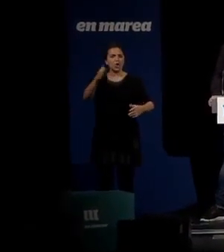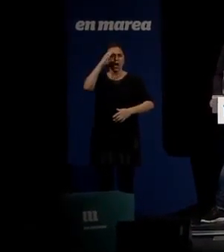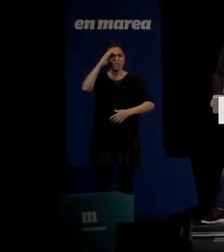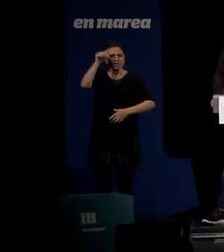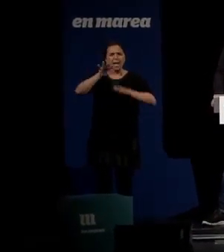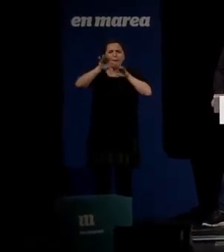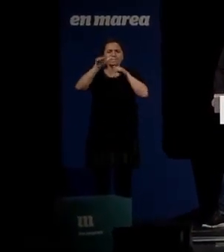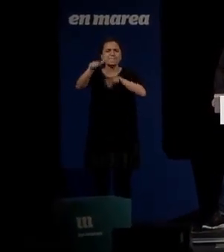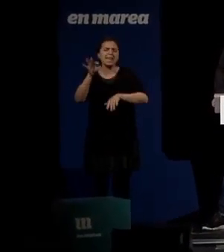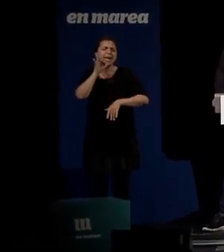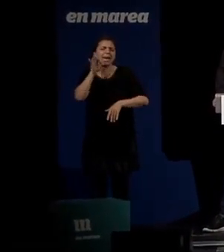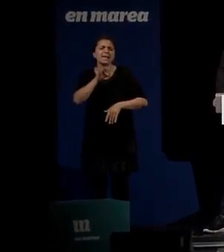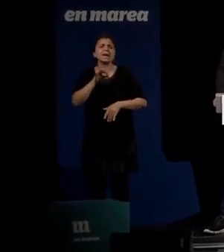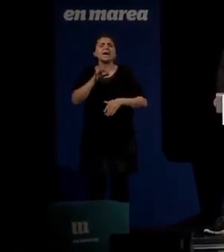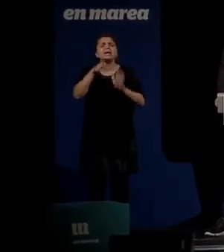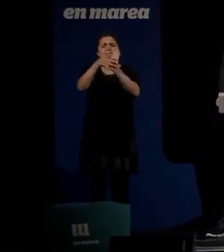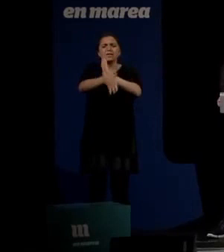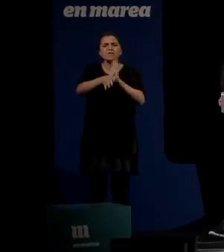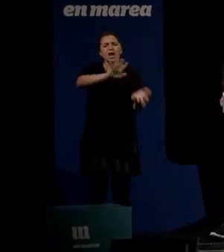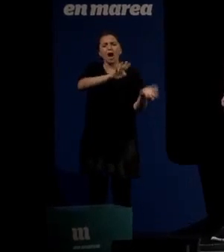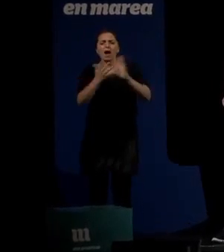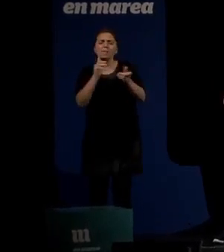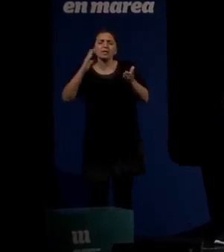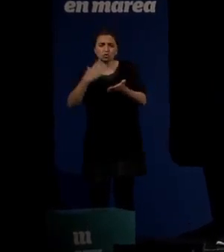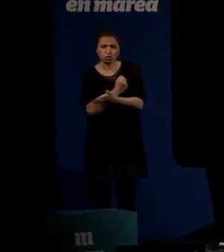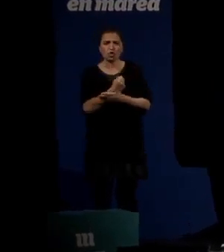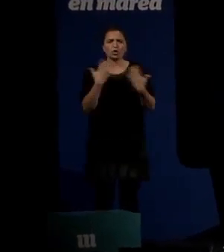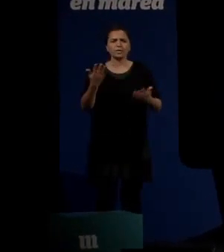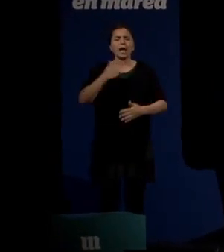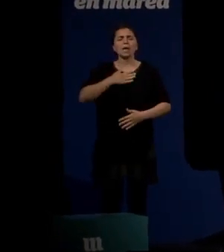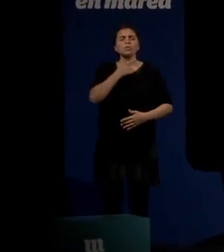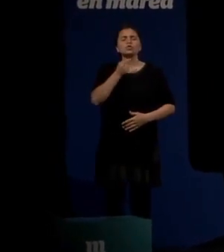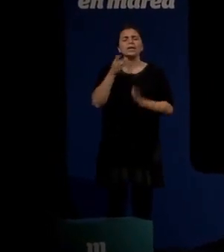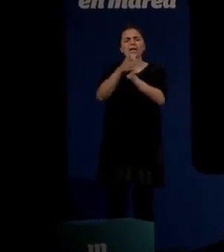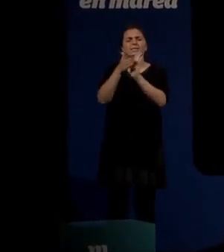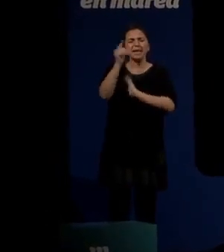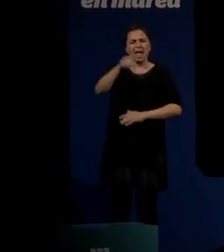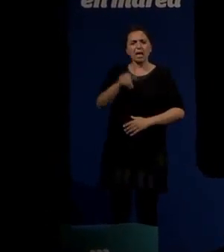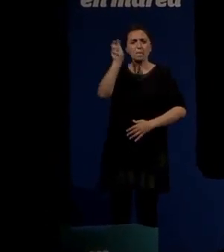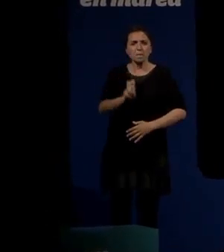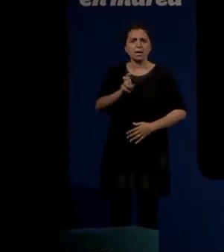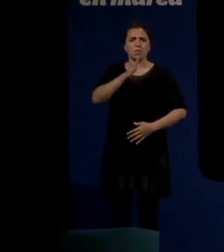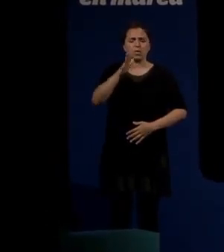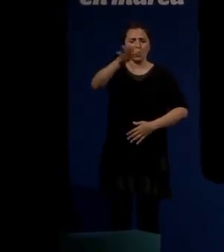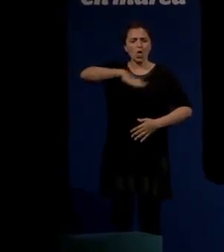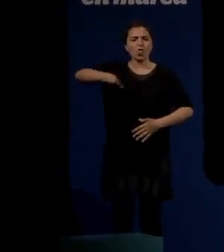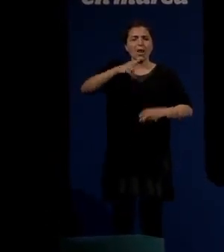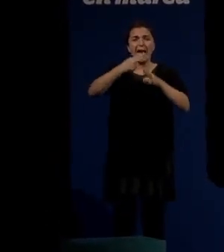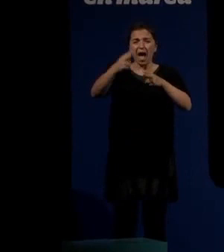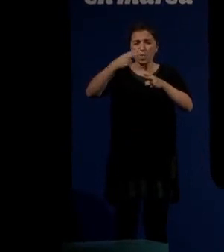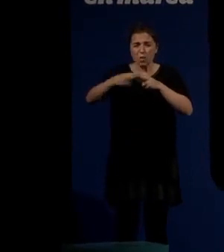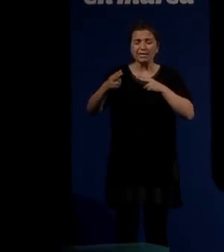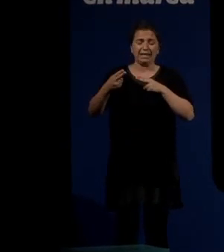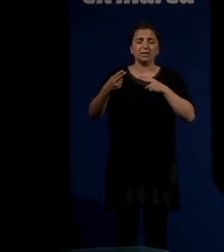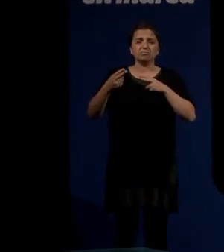Marea Galega chamada a mudalo todo. En segundo lugar, gustaríame explicar por que estamos aquí neste novo espacio político chamado En Marea.